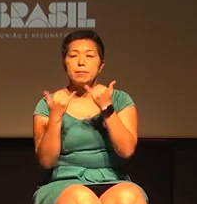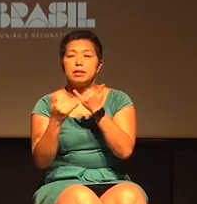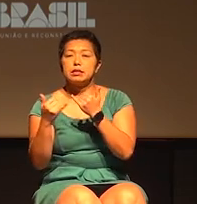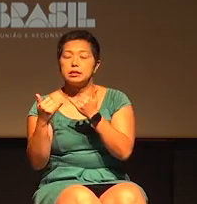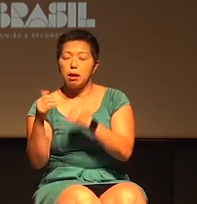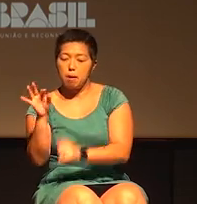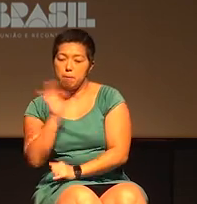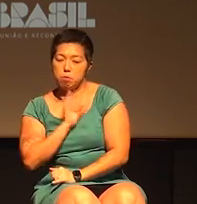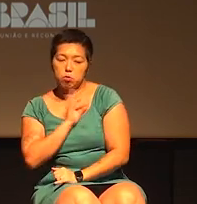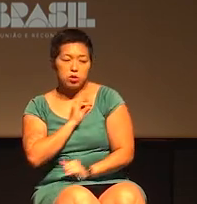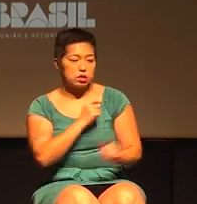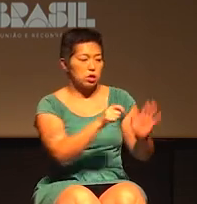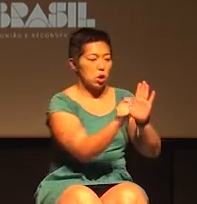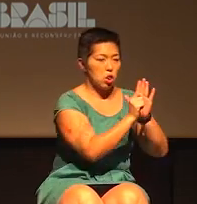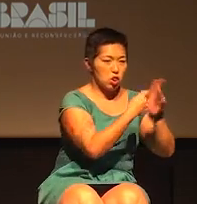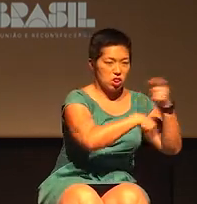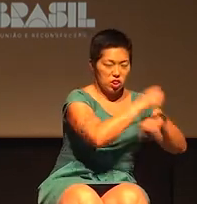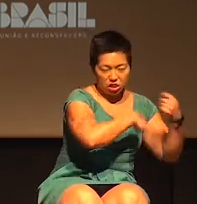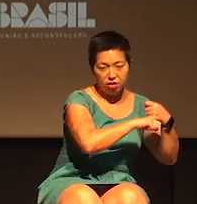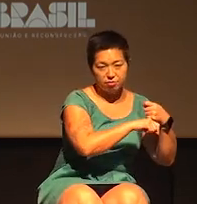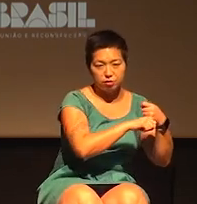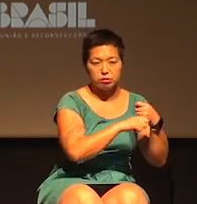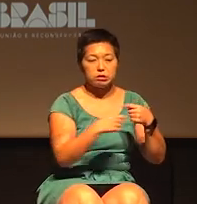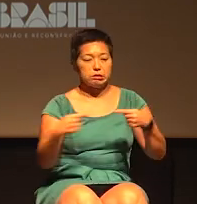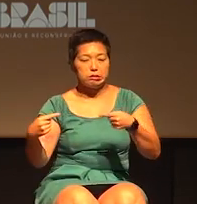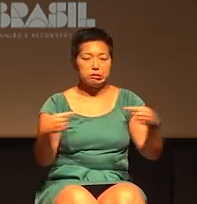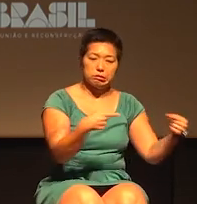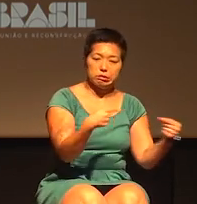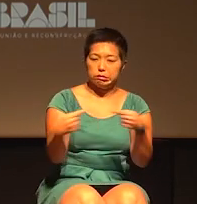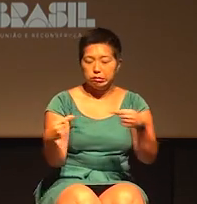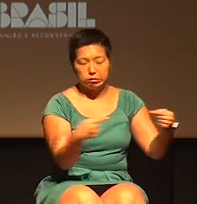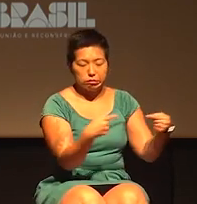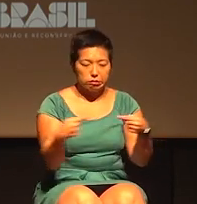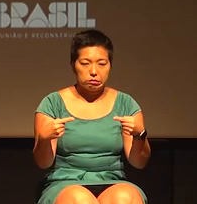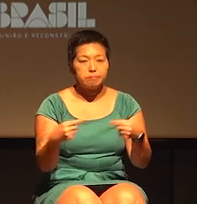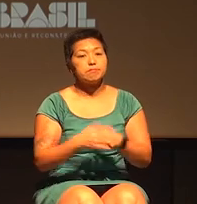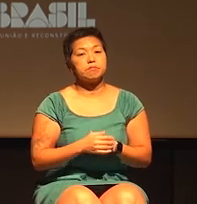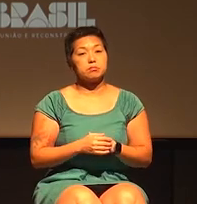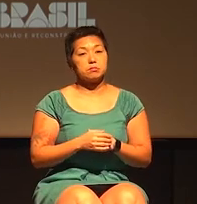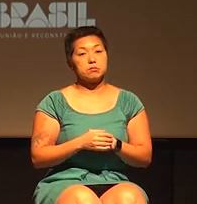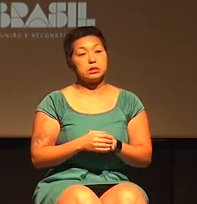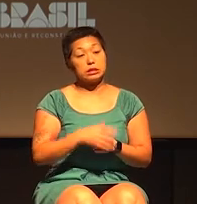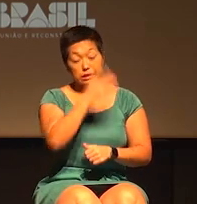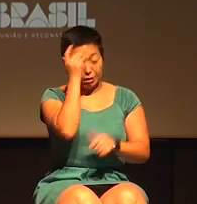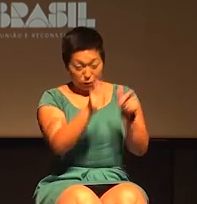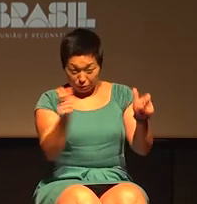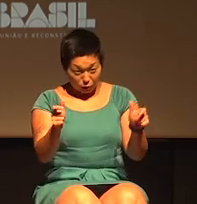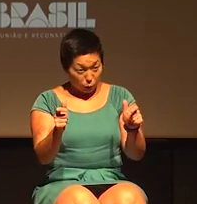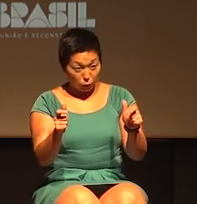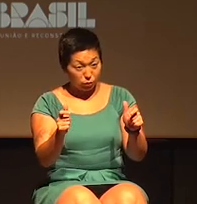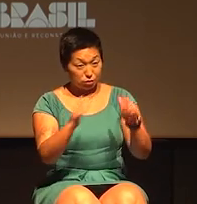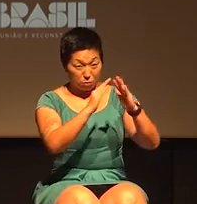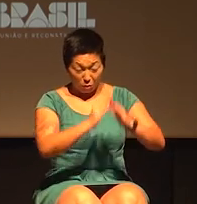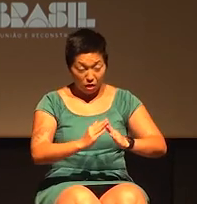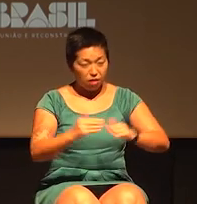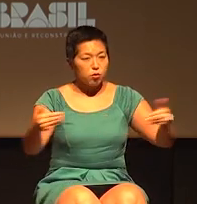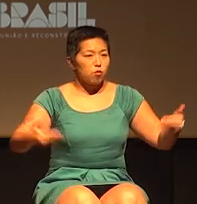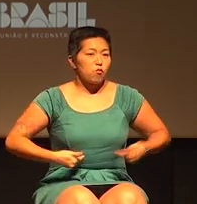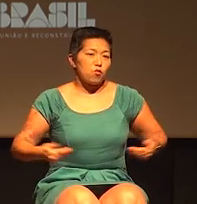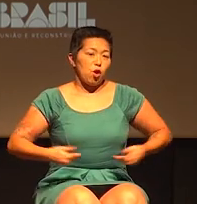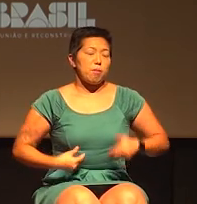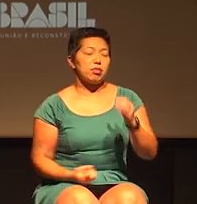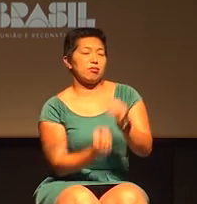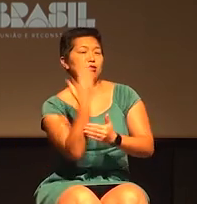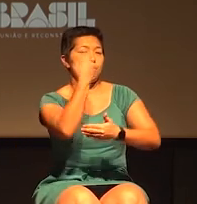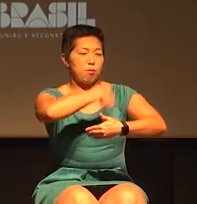e o tráfico tava encalacrado ali e aí e o pessoal passando fome aí resolveram fazer uma cozinha